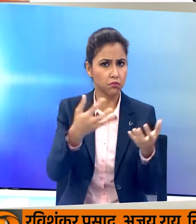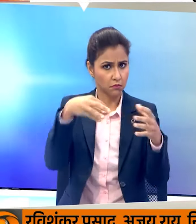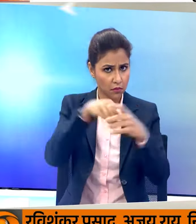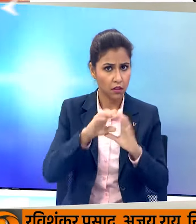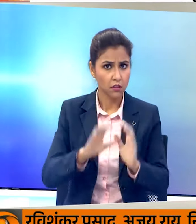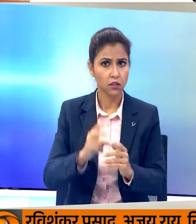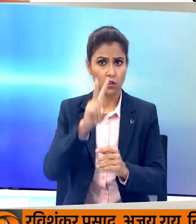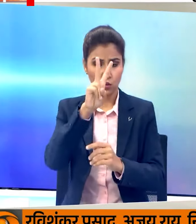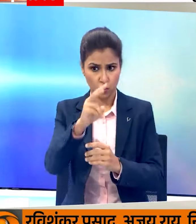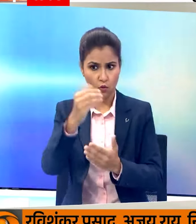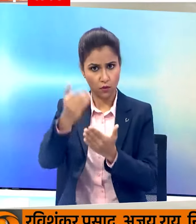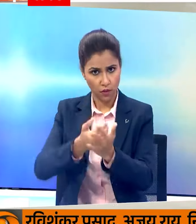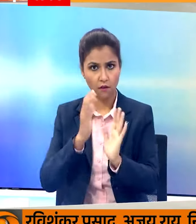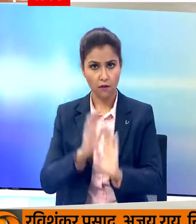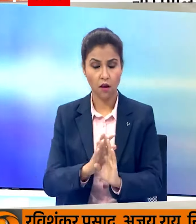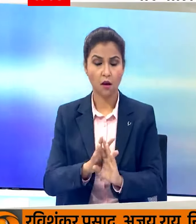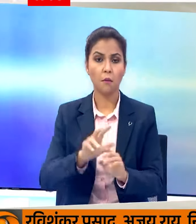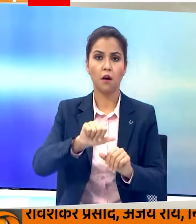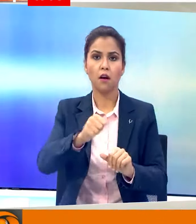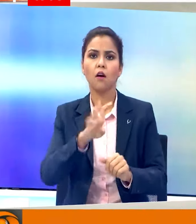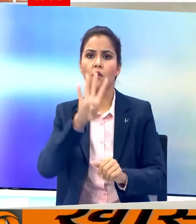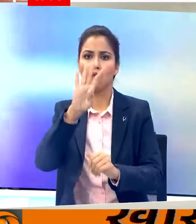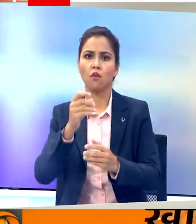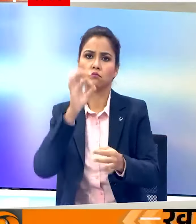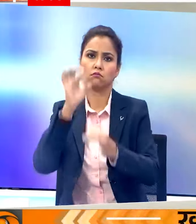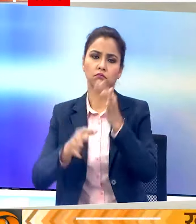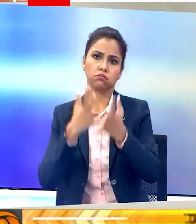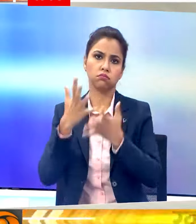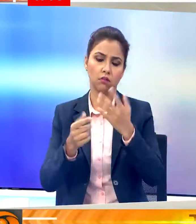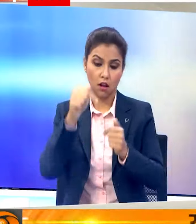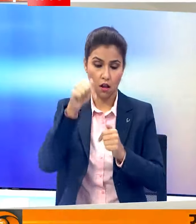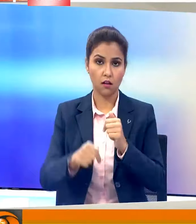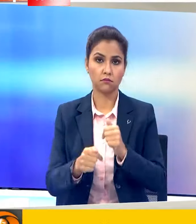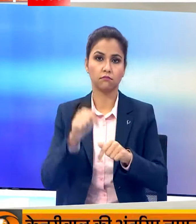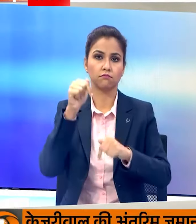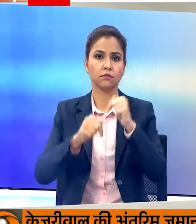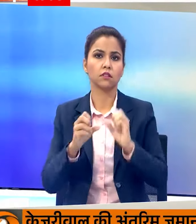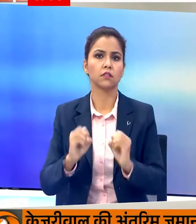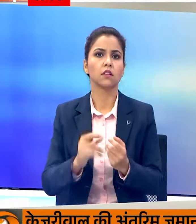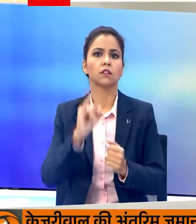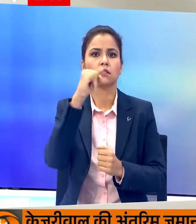सामग्री सुरक्षित बची थी मतदान शाम 600 बजे तक